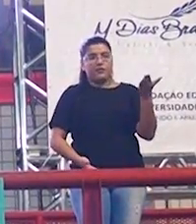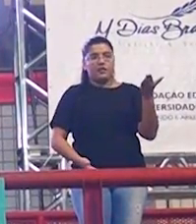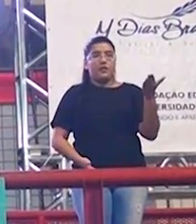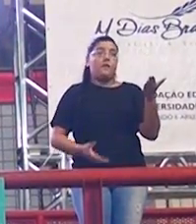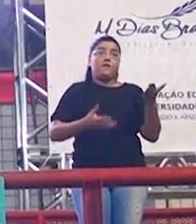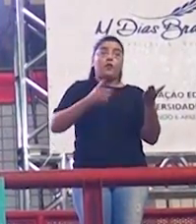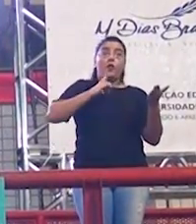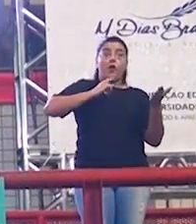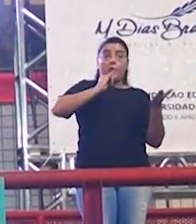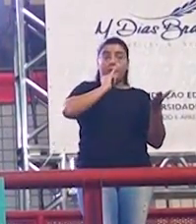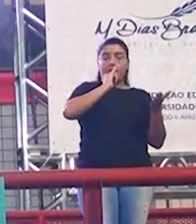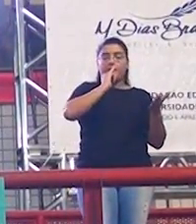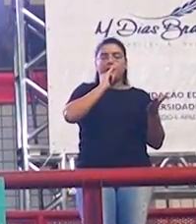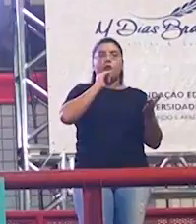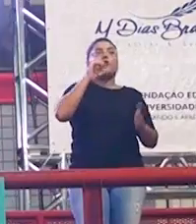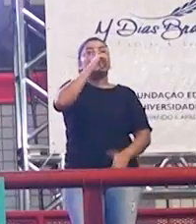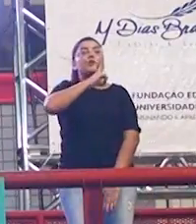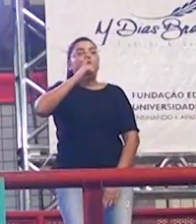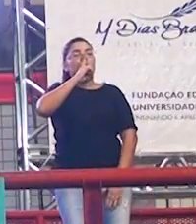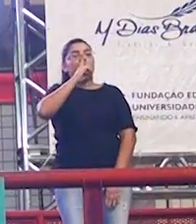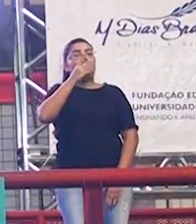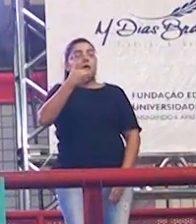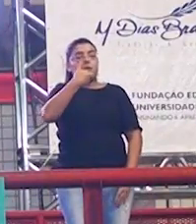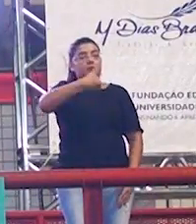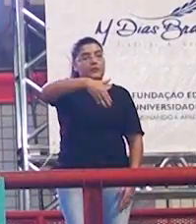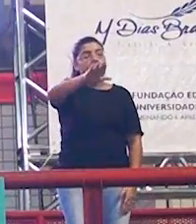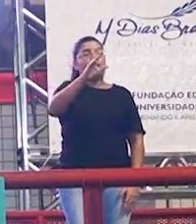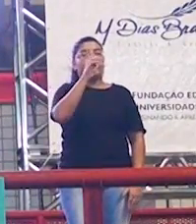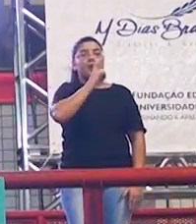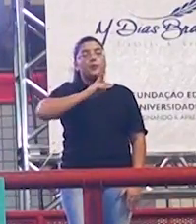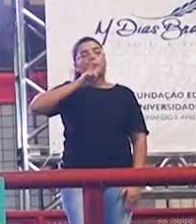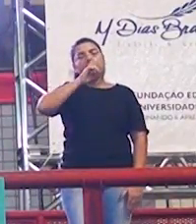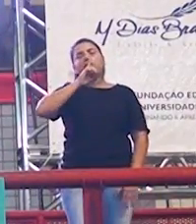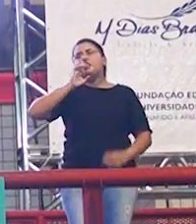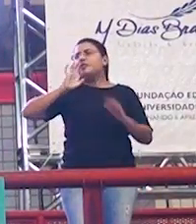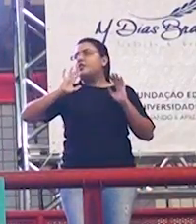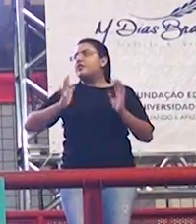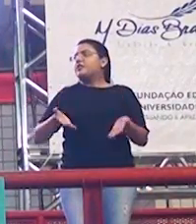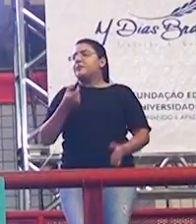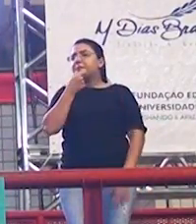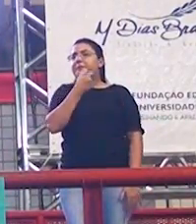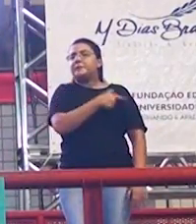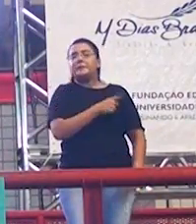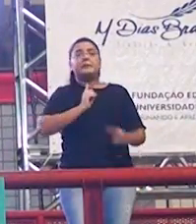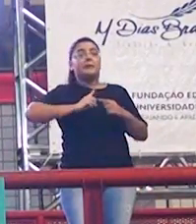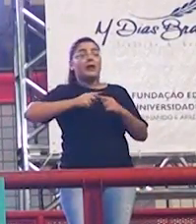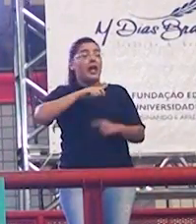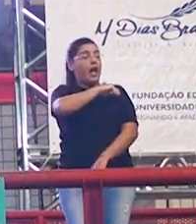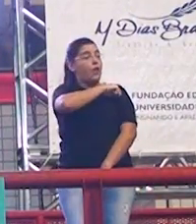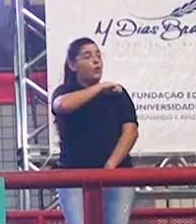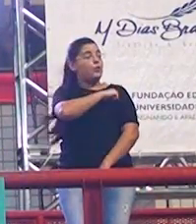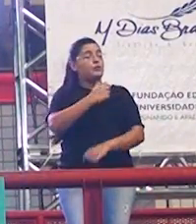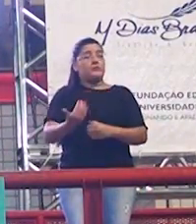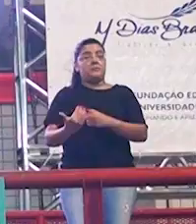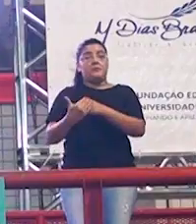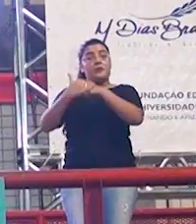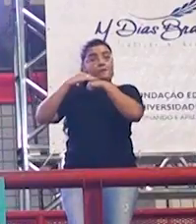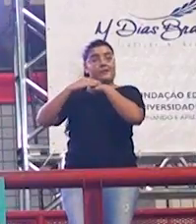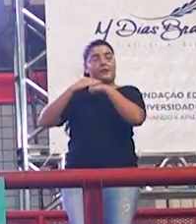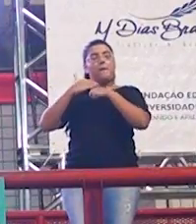só um exemplo. Domingo, e essa semana foi engraçado, os alunos vieram falar